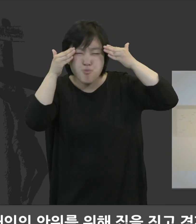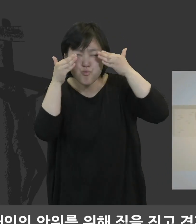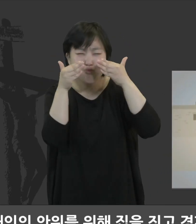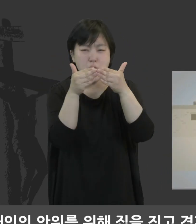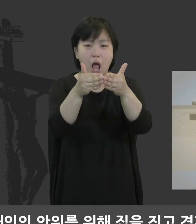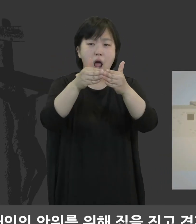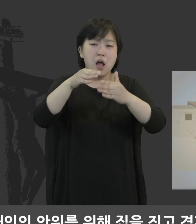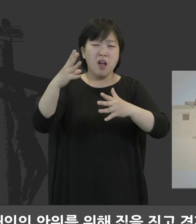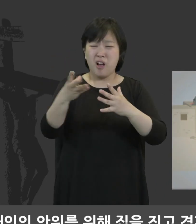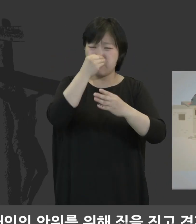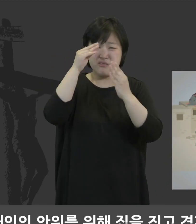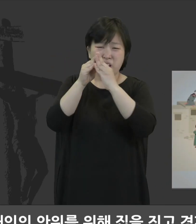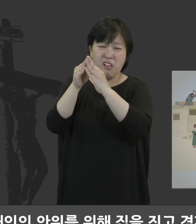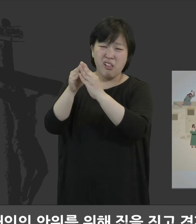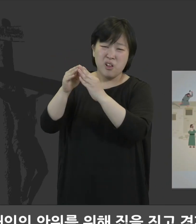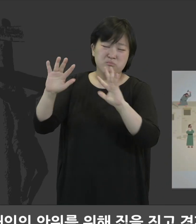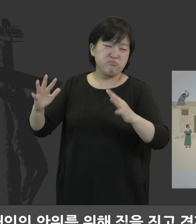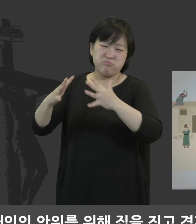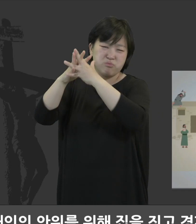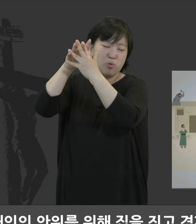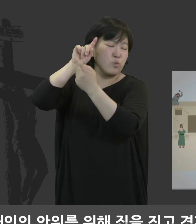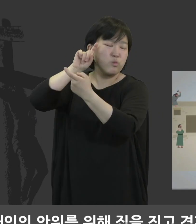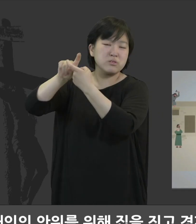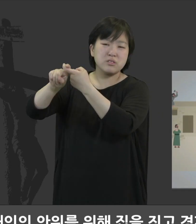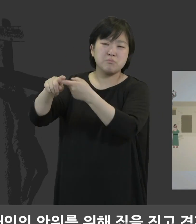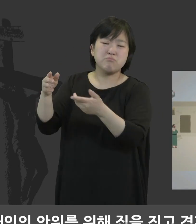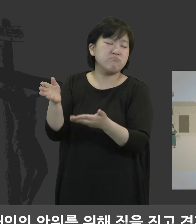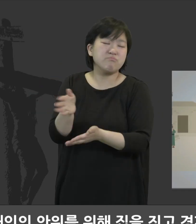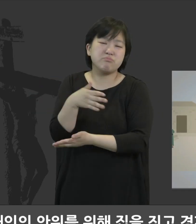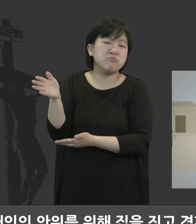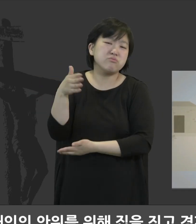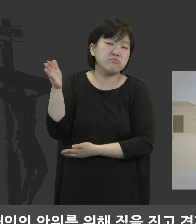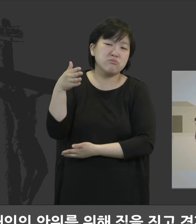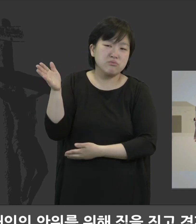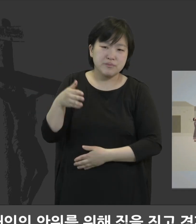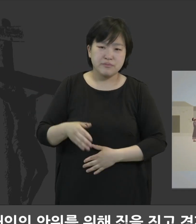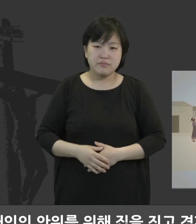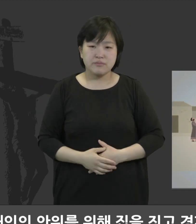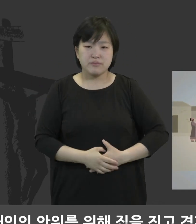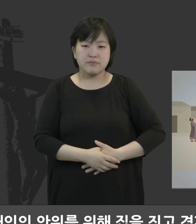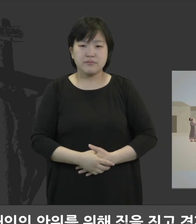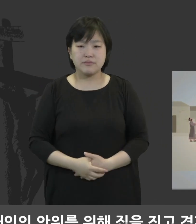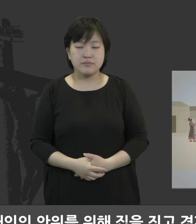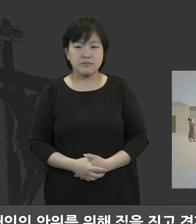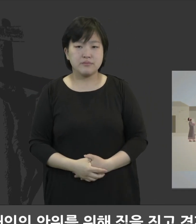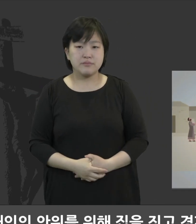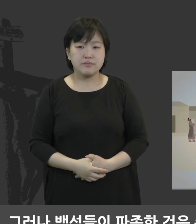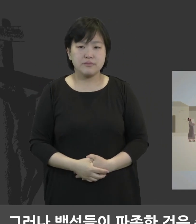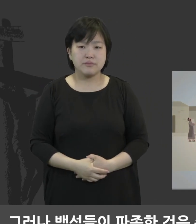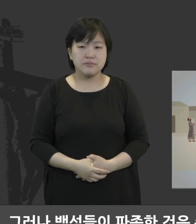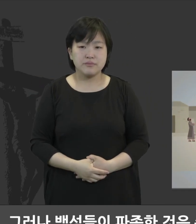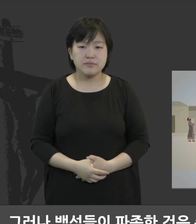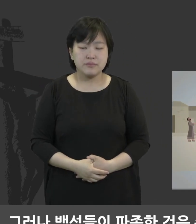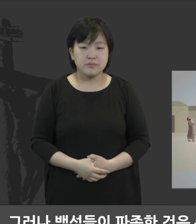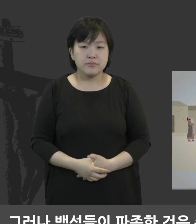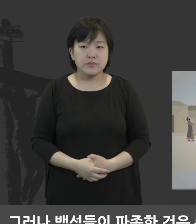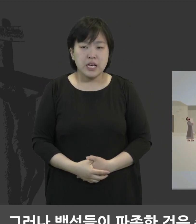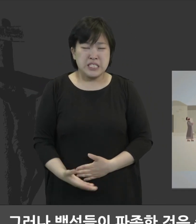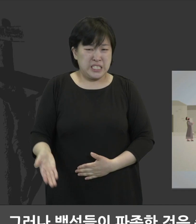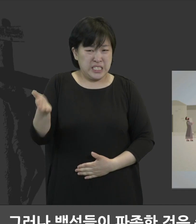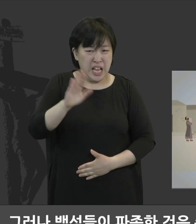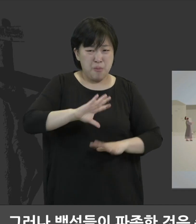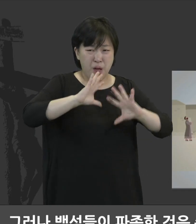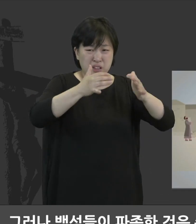집을 짓고 경제적 번영을 위해 일에 몰두하는 등 성전 재건은 뒷전이었죠. 그러나